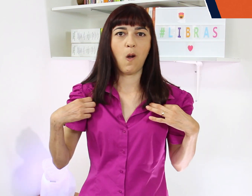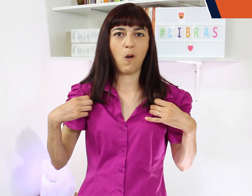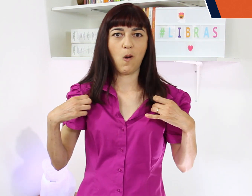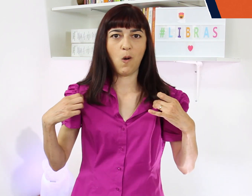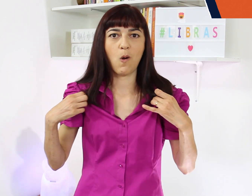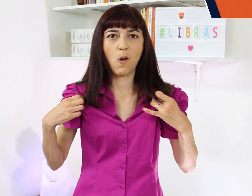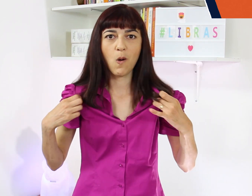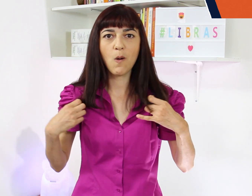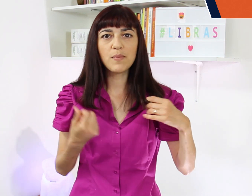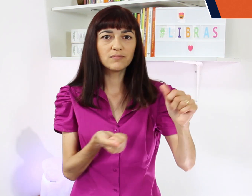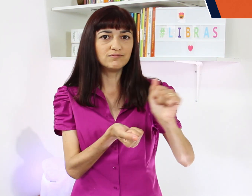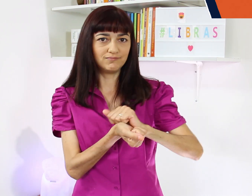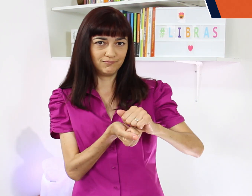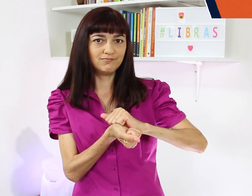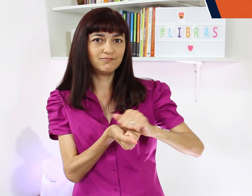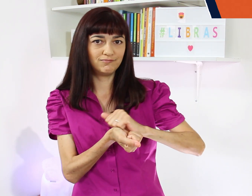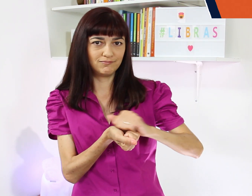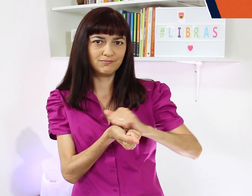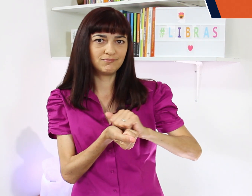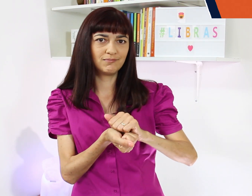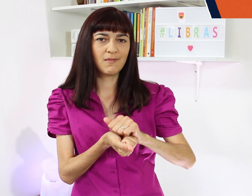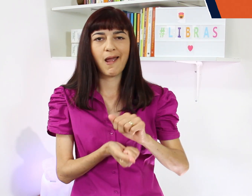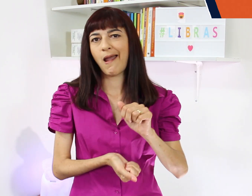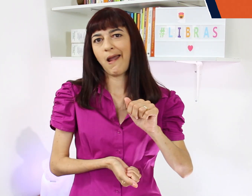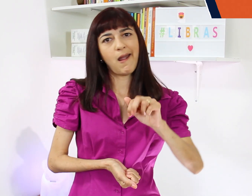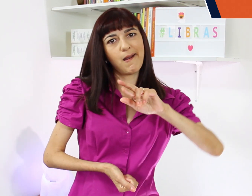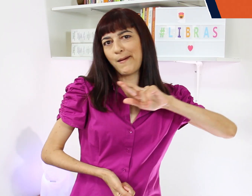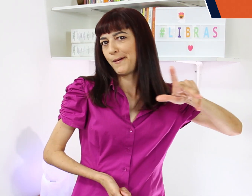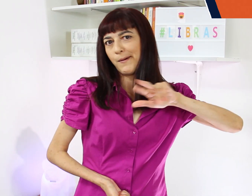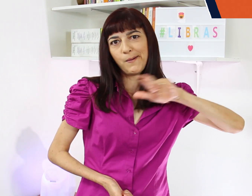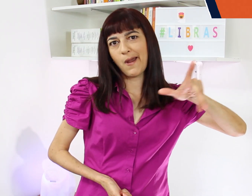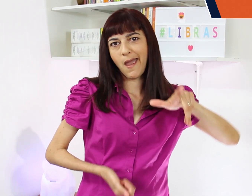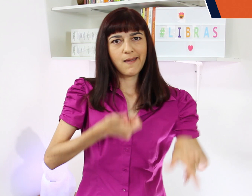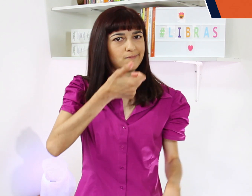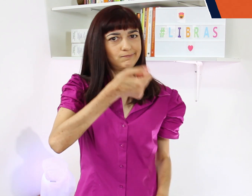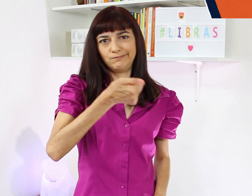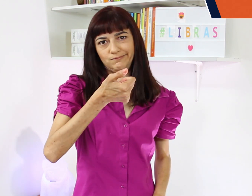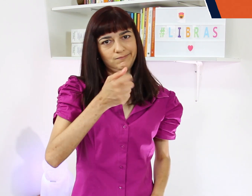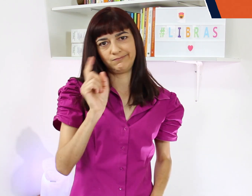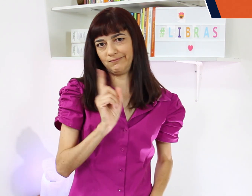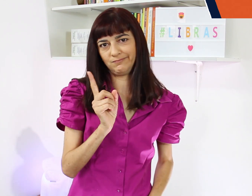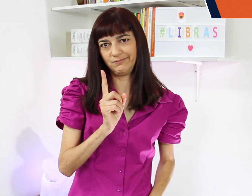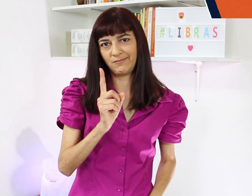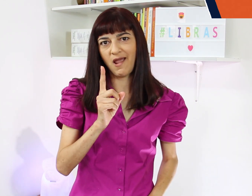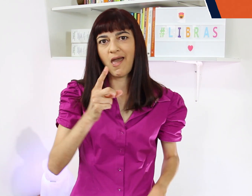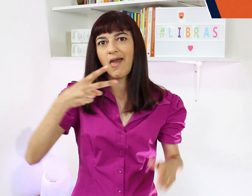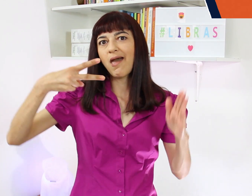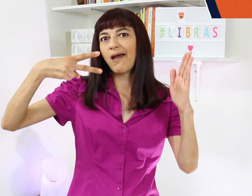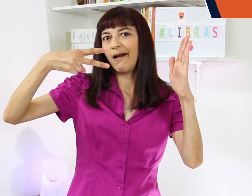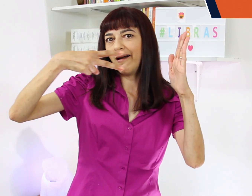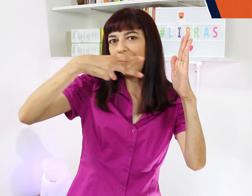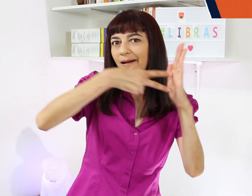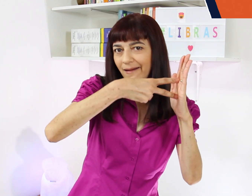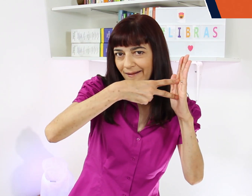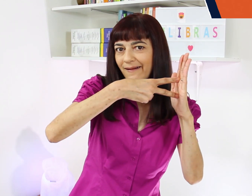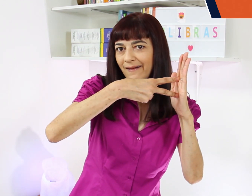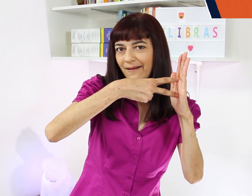a máquina de lavar roupa. Será que eu vou utilizar esse mesmo sinal para ligar a máquina de lavar roupa? Não. É um